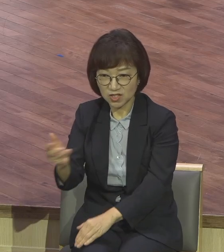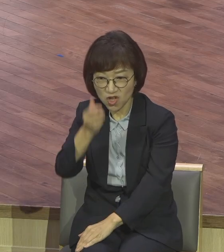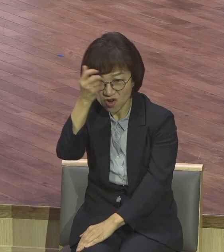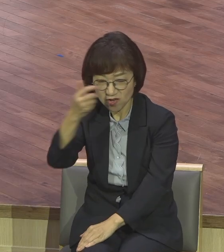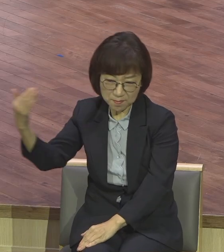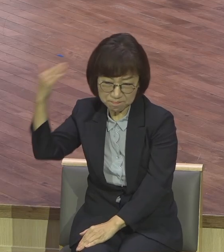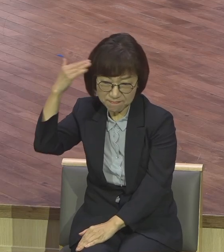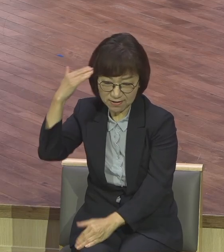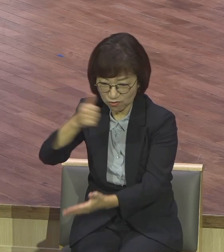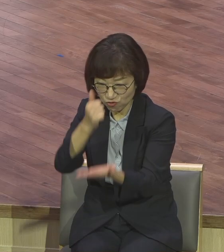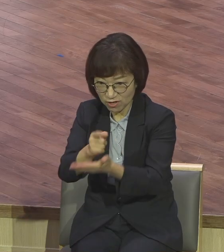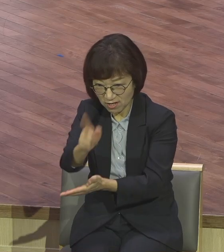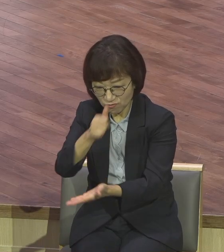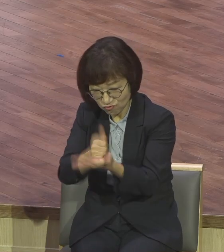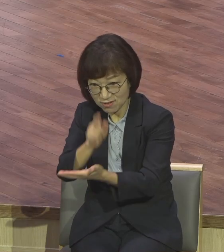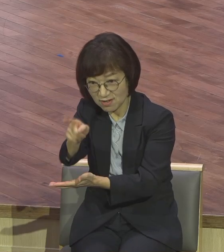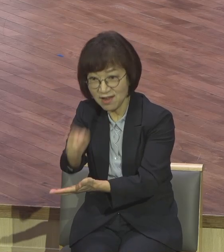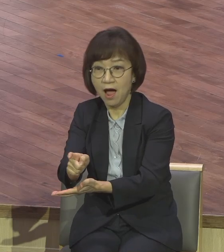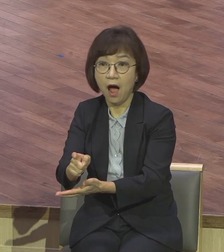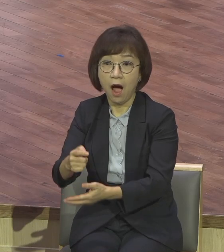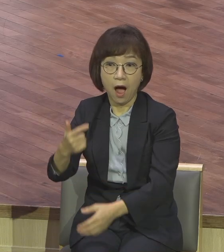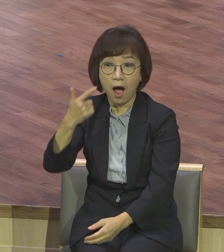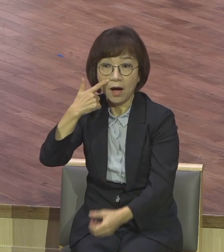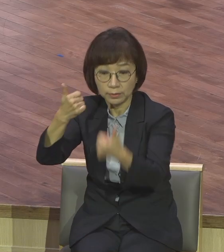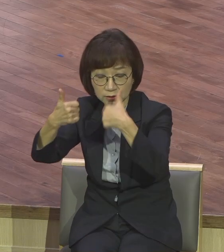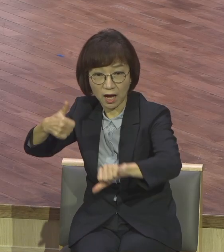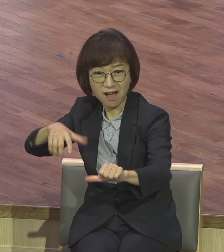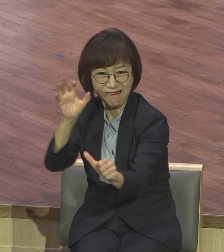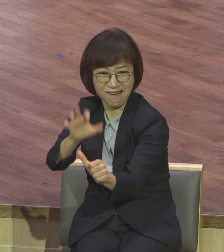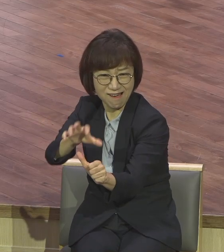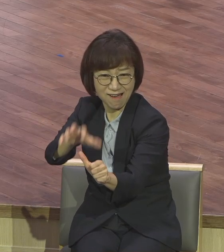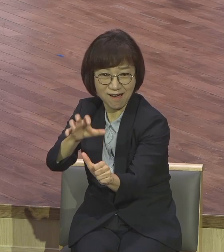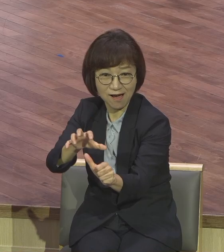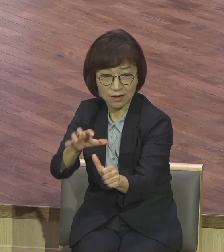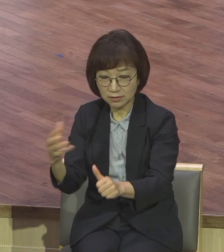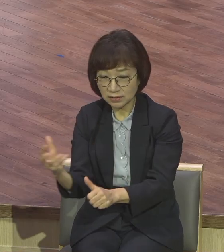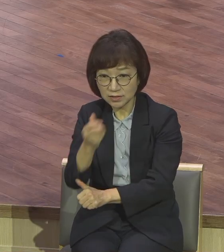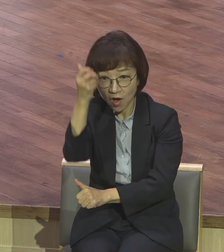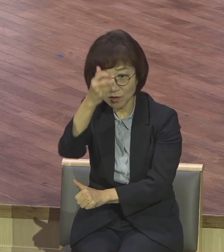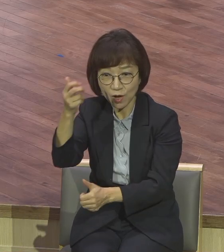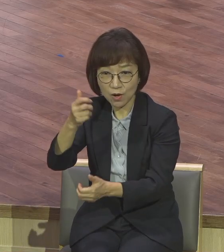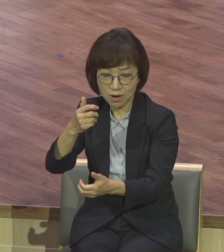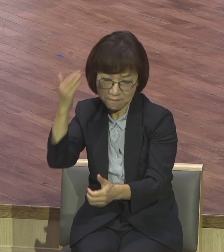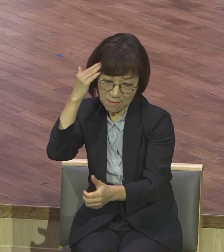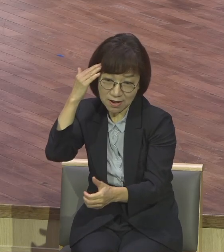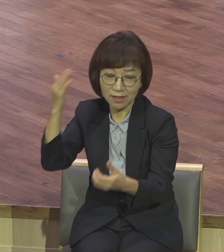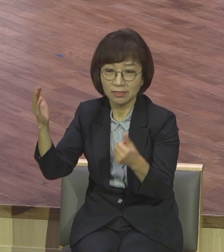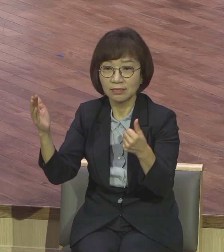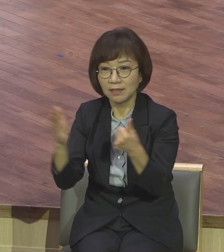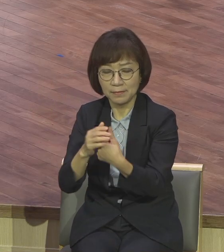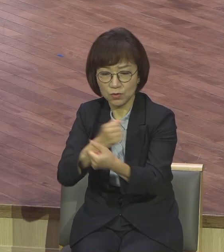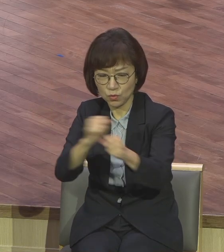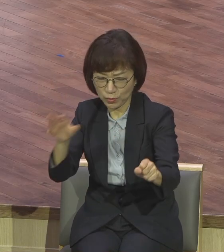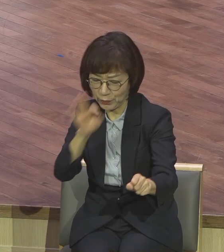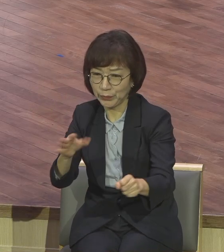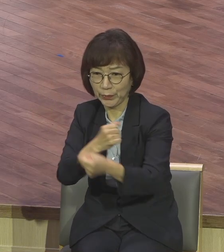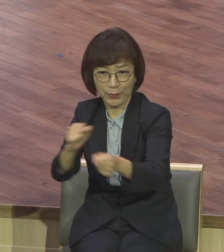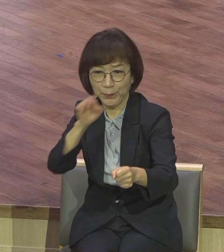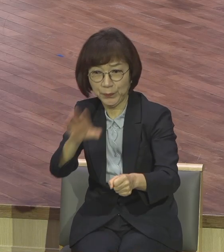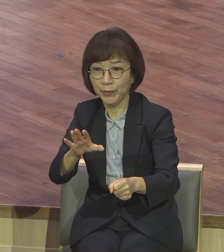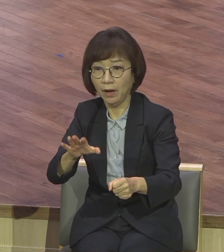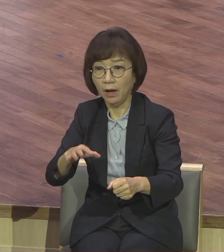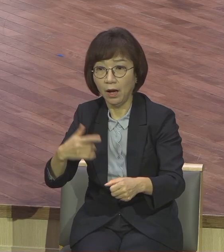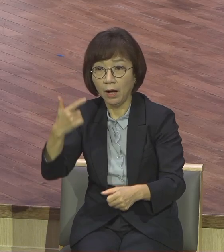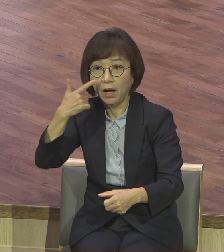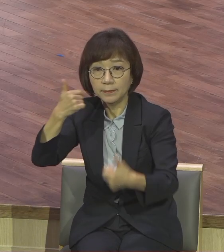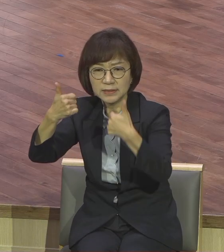회방죄를 지었다 그러대. 성령 회방죄를 지었기 때문에 용서받을 수. 성령 회방죄는 무슨 말이거든요.